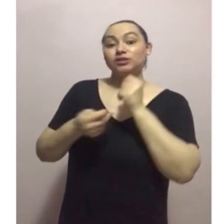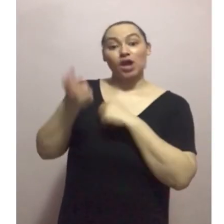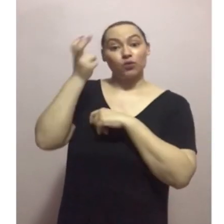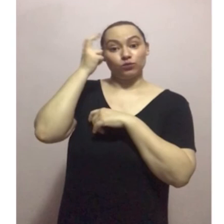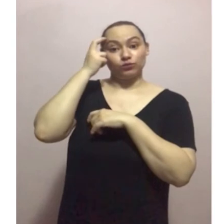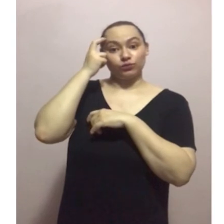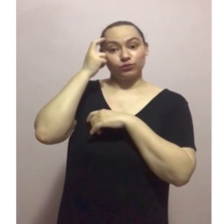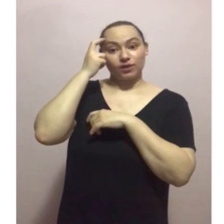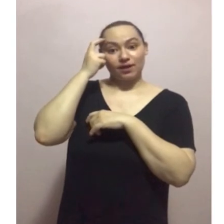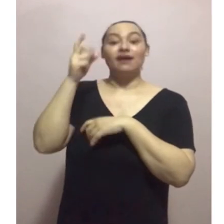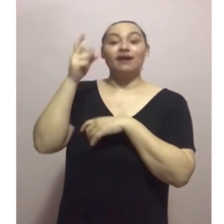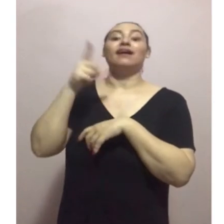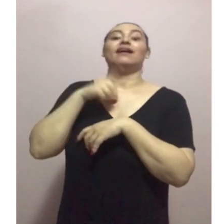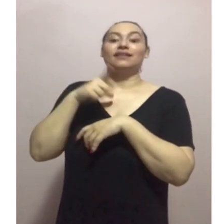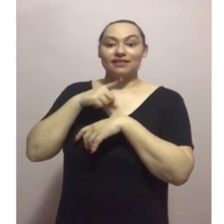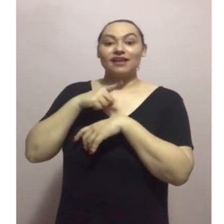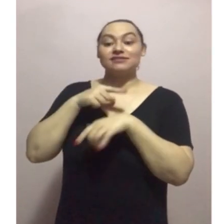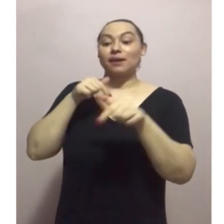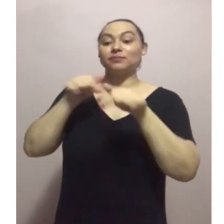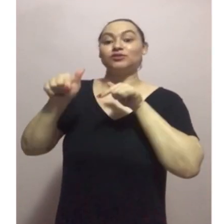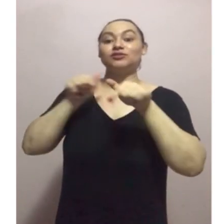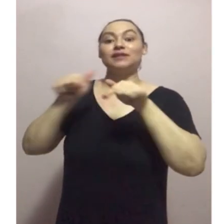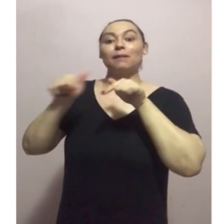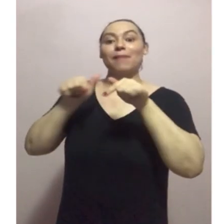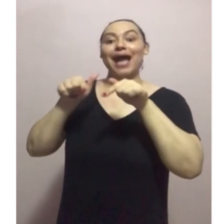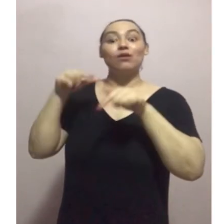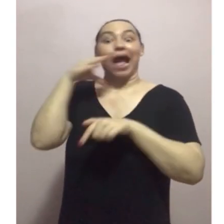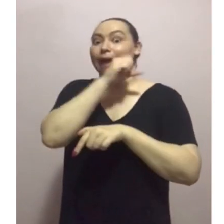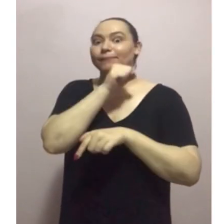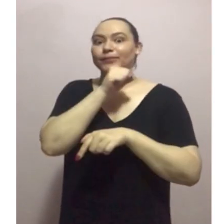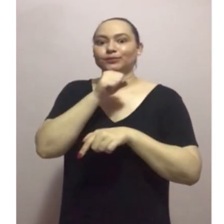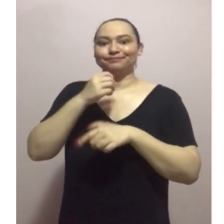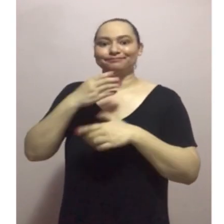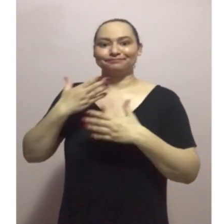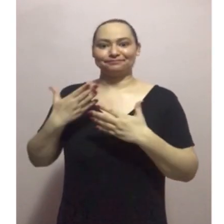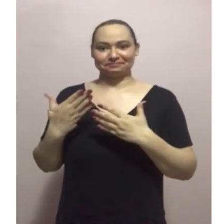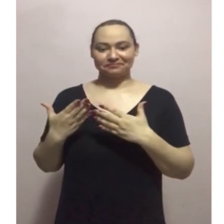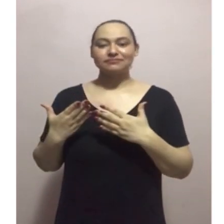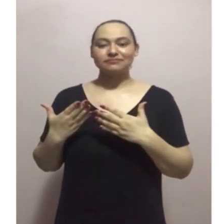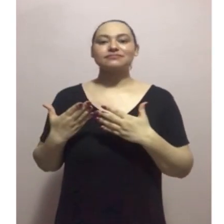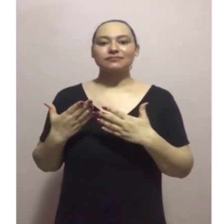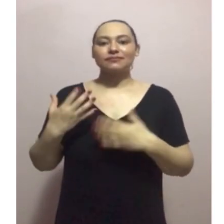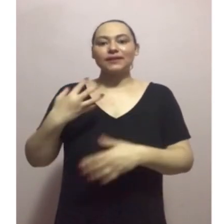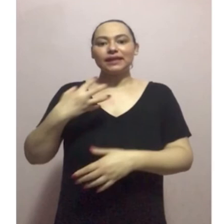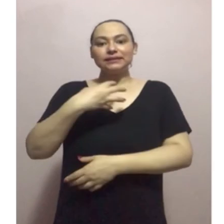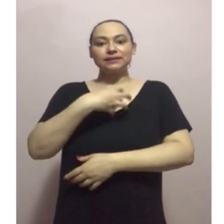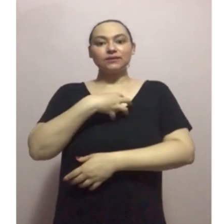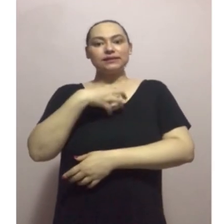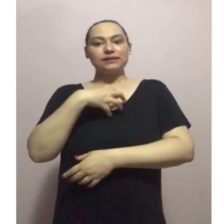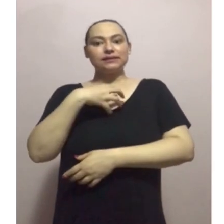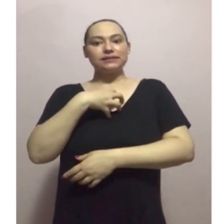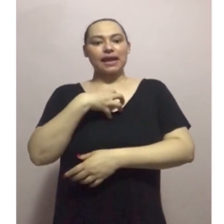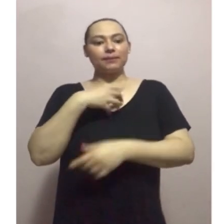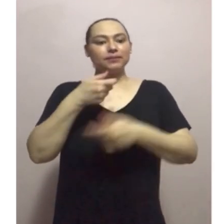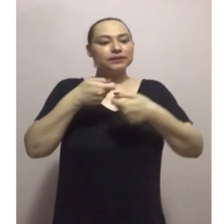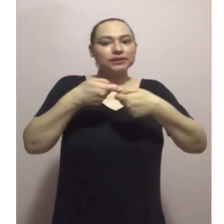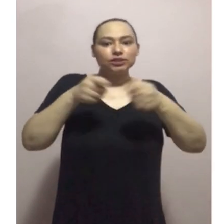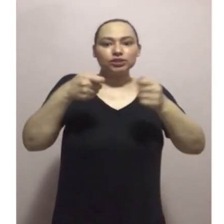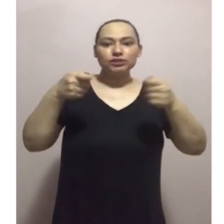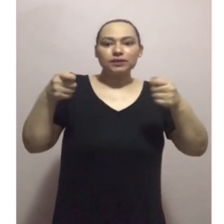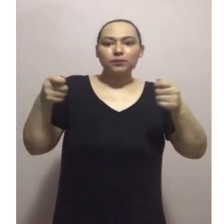tem uma potência de gerar postos de trabalho muito rápido. Então, às vezes, Sim. essa sensação